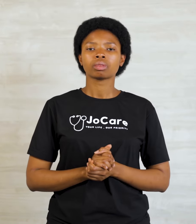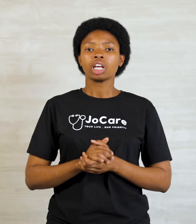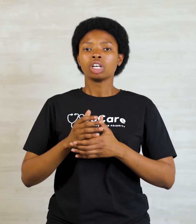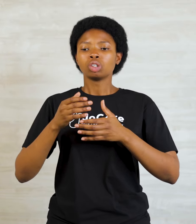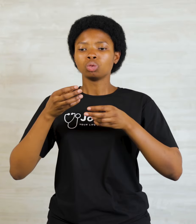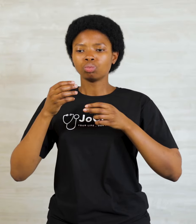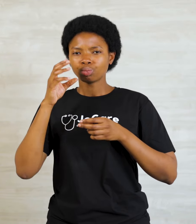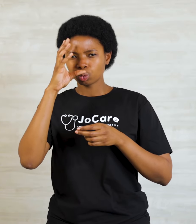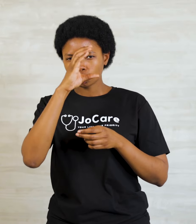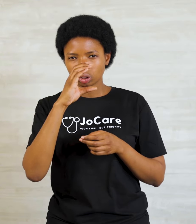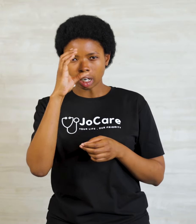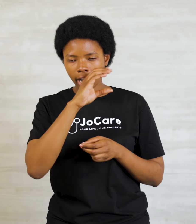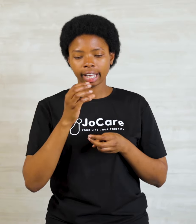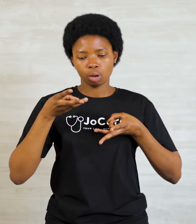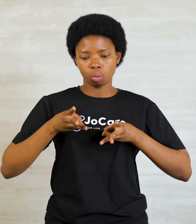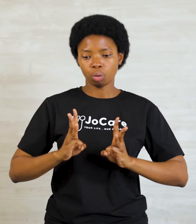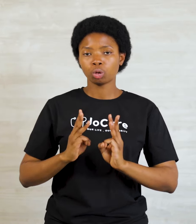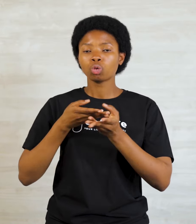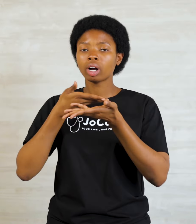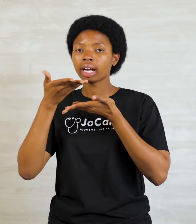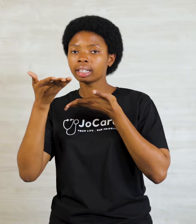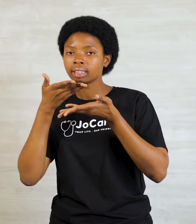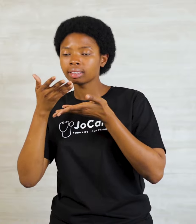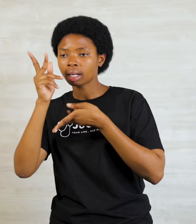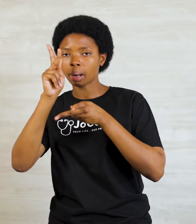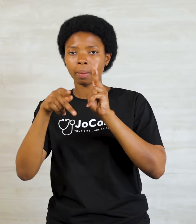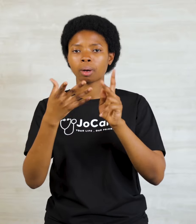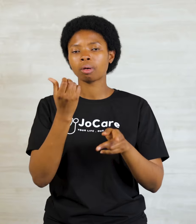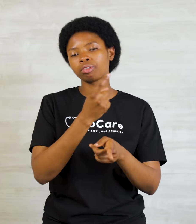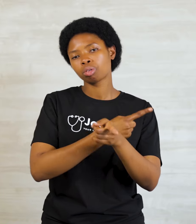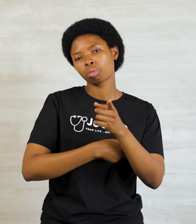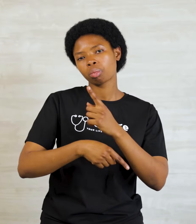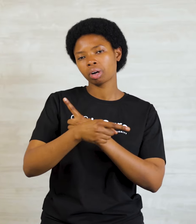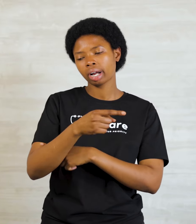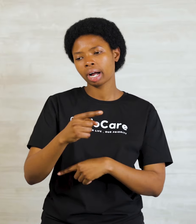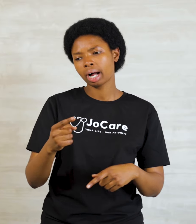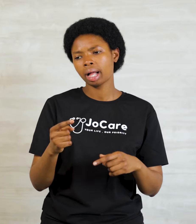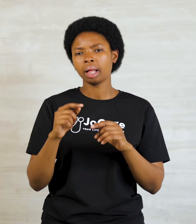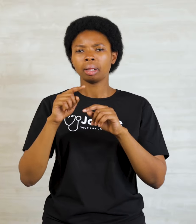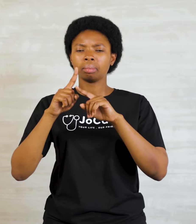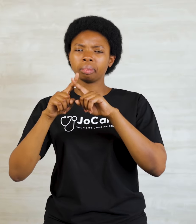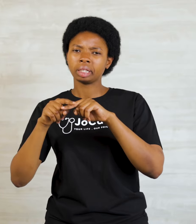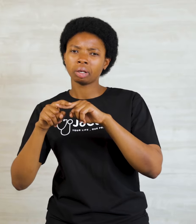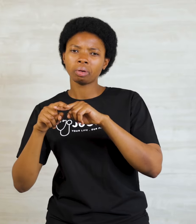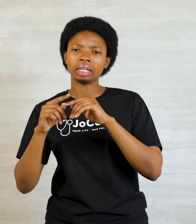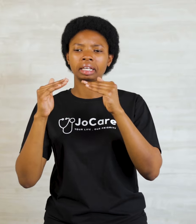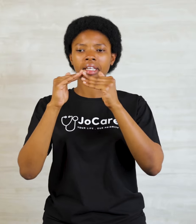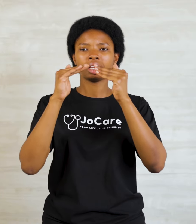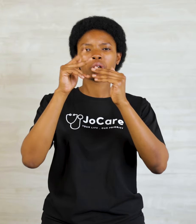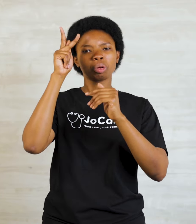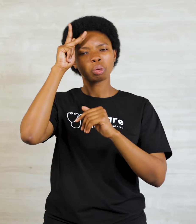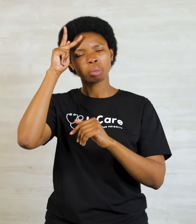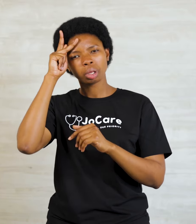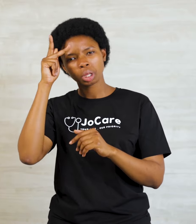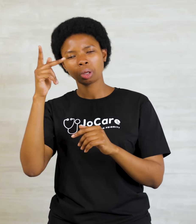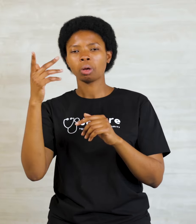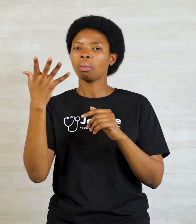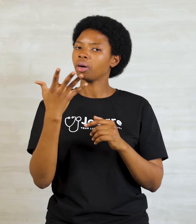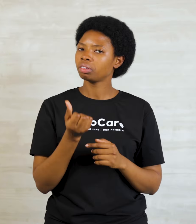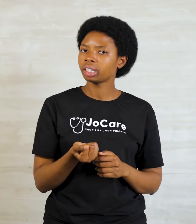ubumuga twubaka uburyo twaganiriza abantu bitewe n'ikigero cy'ubumenyi bafite twubaka uburyo twaganiriza abantu bitewe